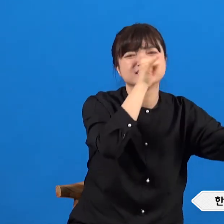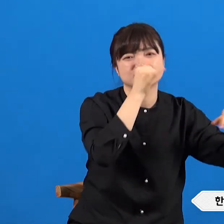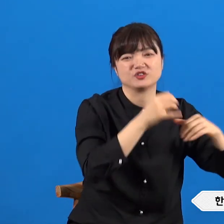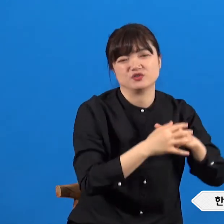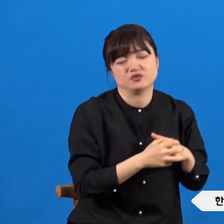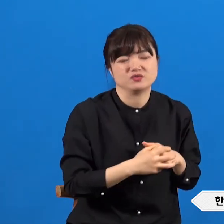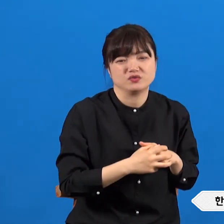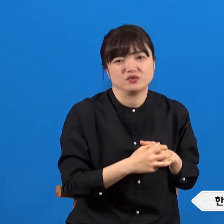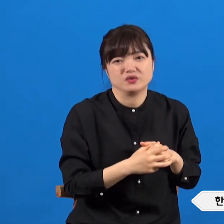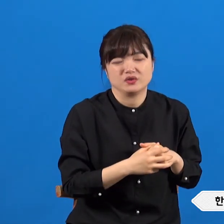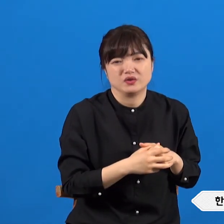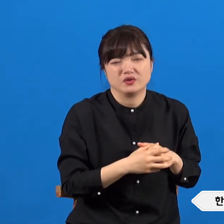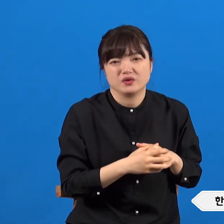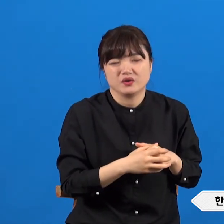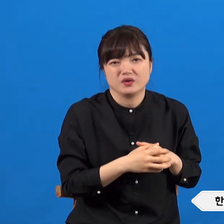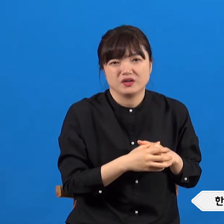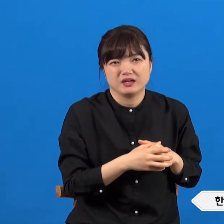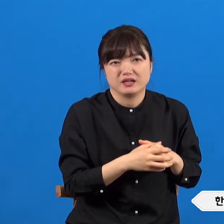다닥다닥 붙어 있습니다.